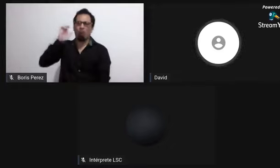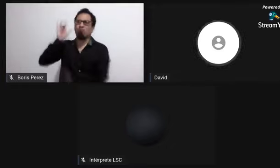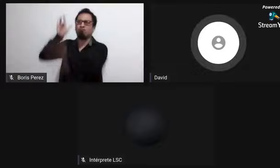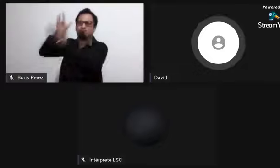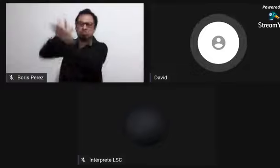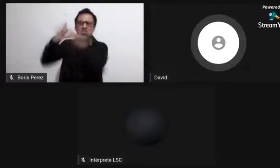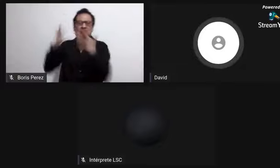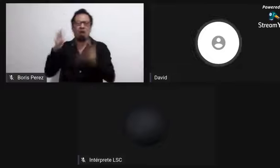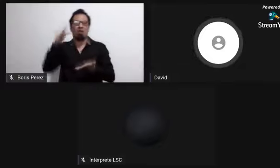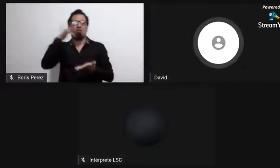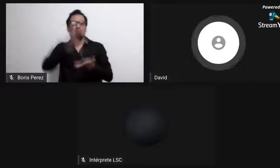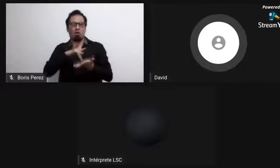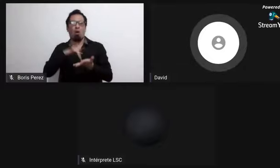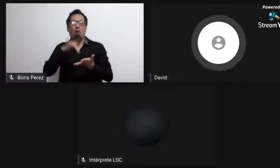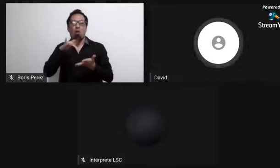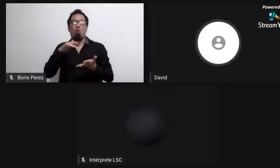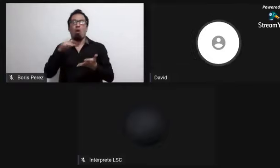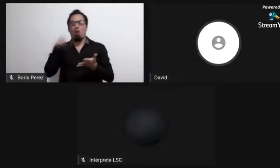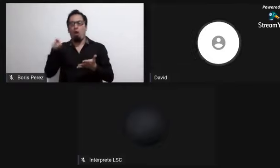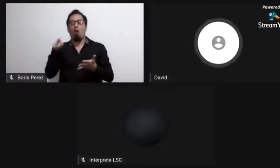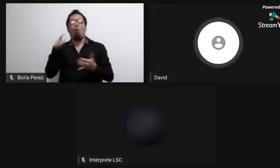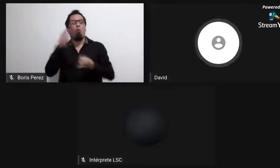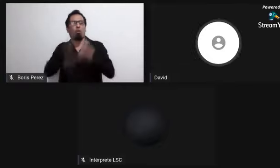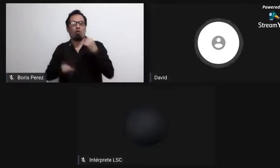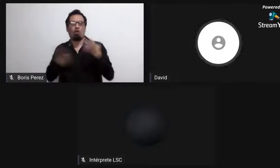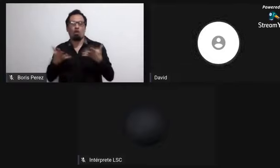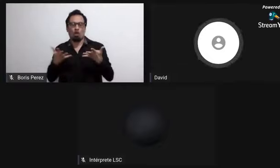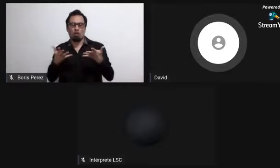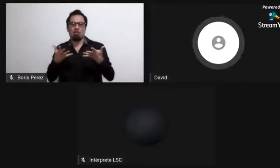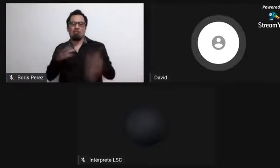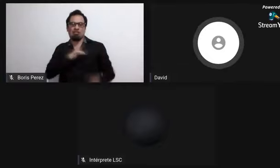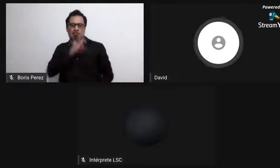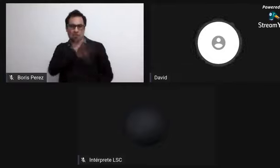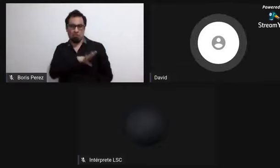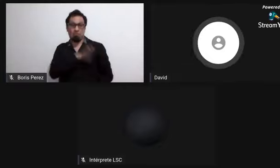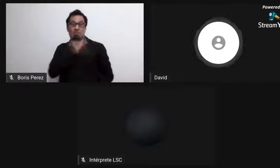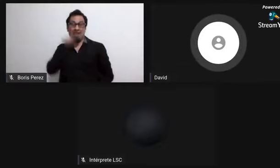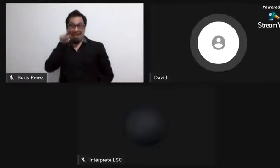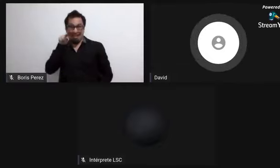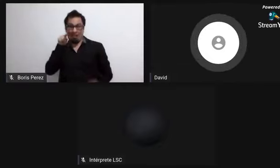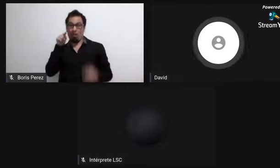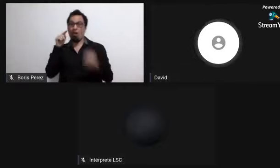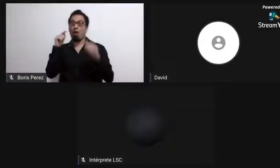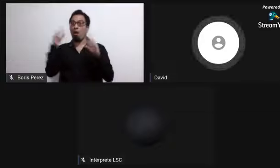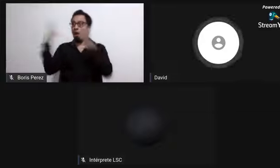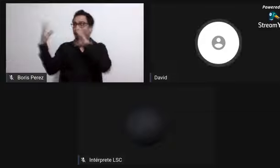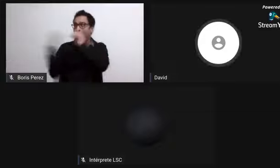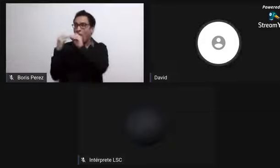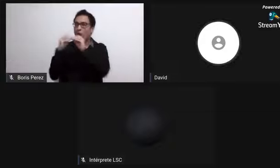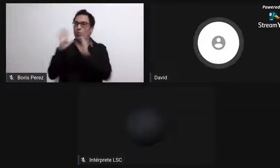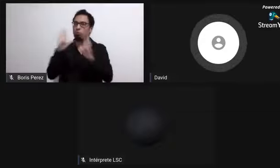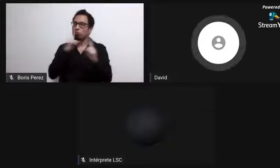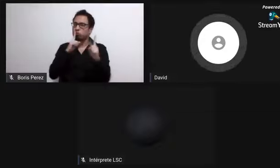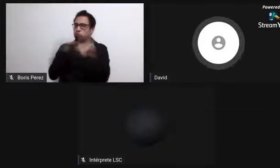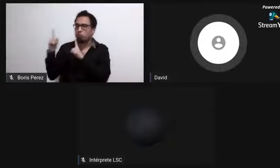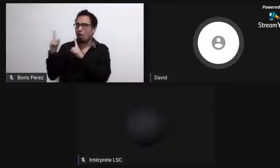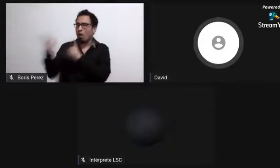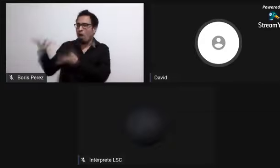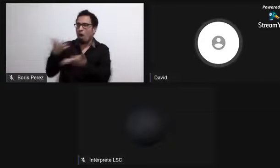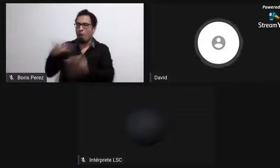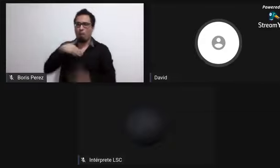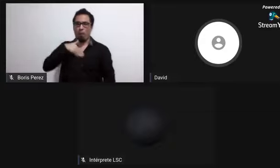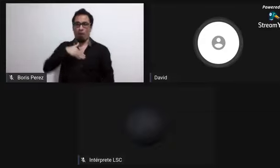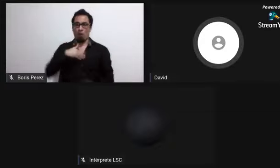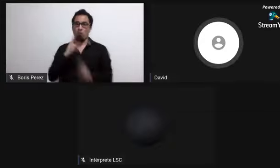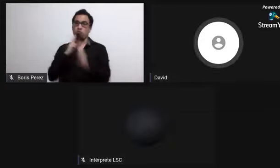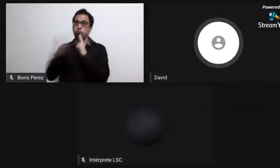la literatura, escribió y también respaldó muchas cosas para apoyar la